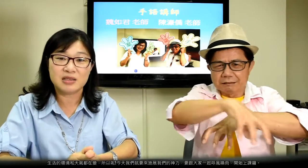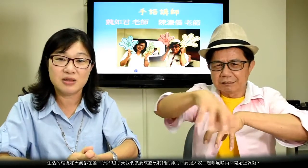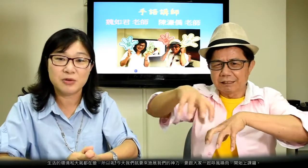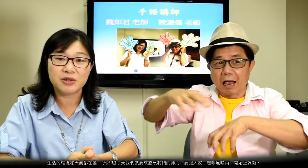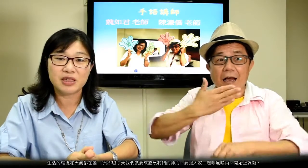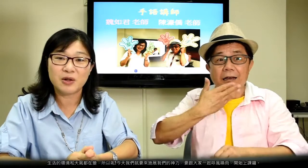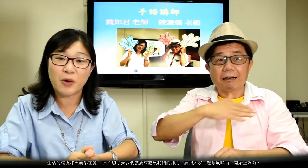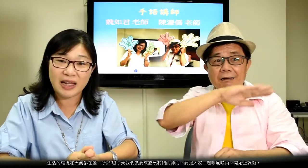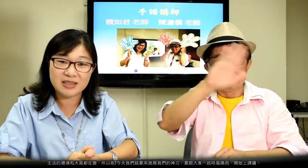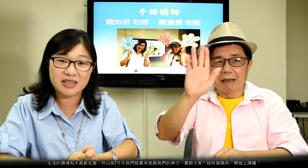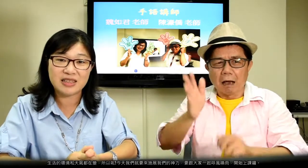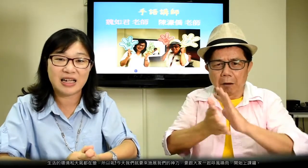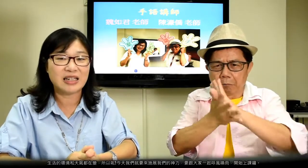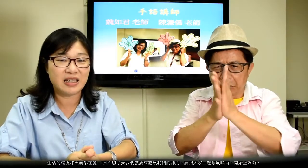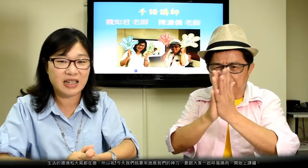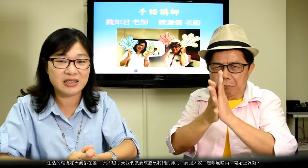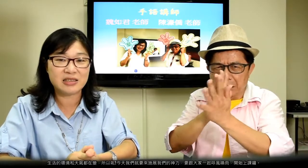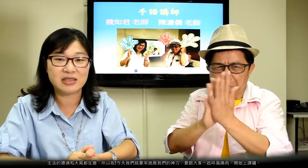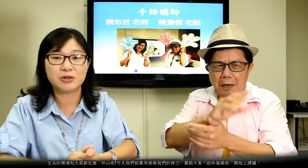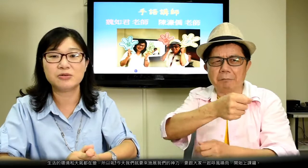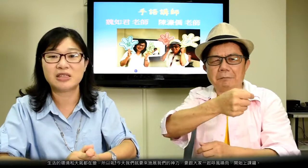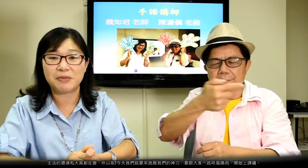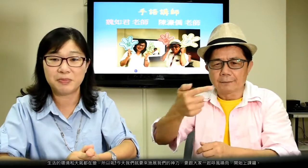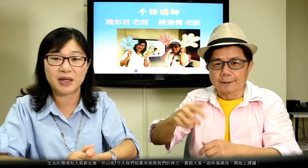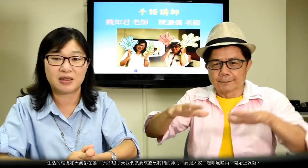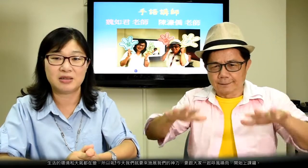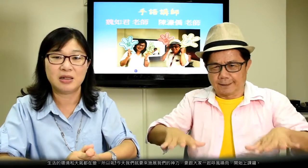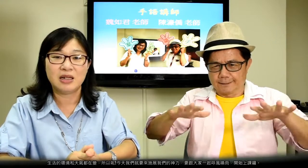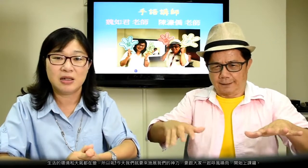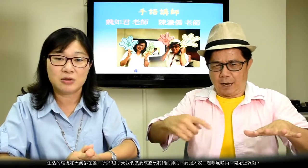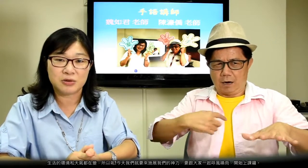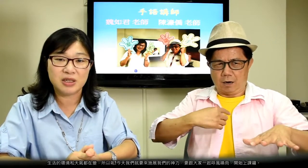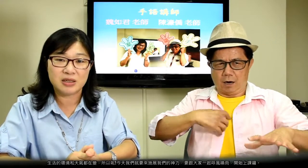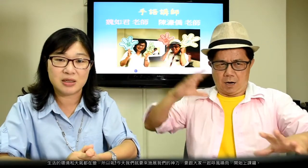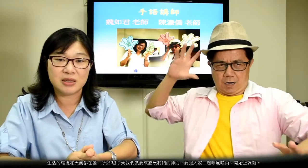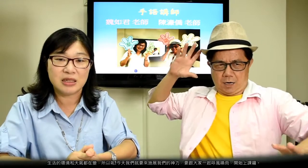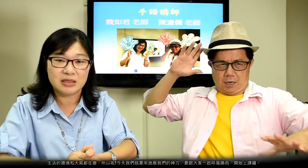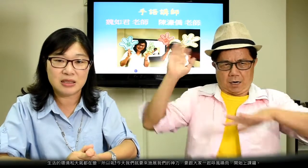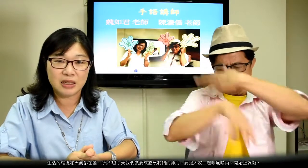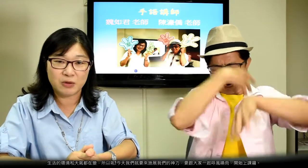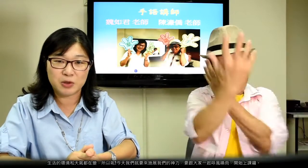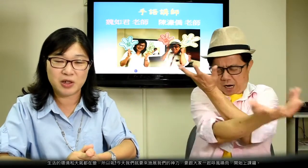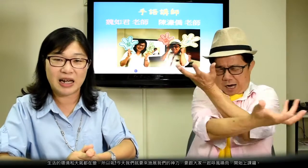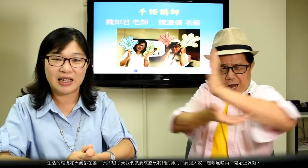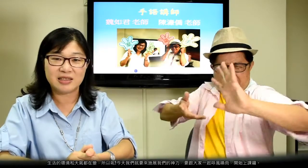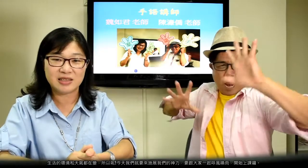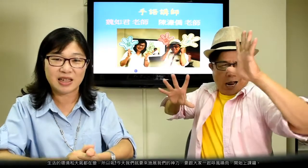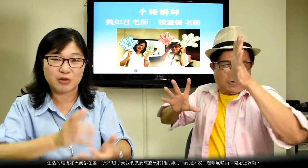生活的环境和天气都在变。所以呢，今天我们就要来施展我